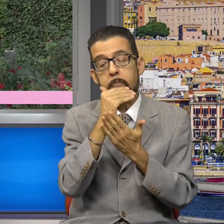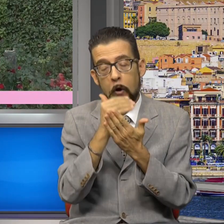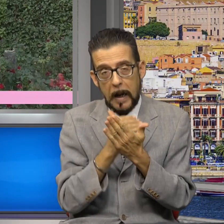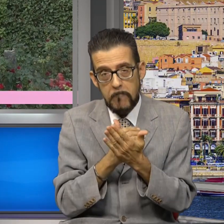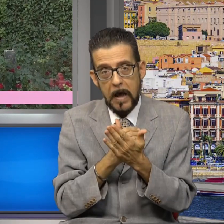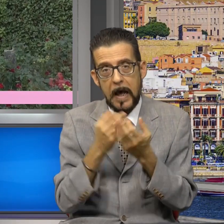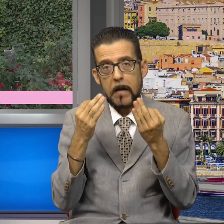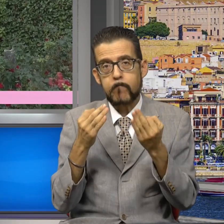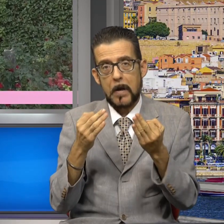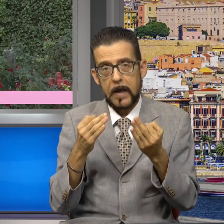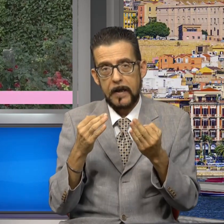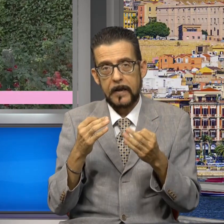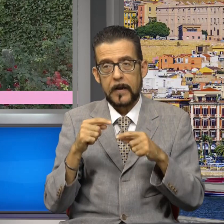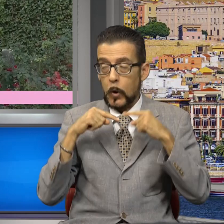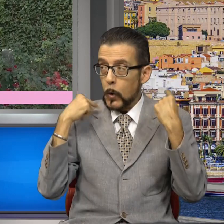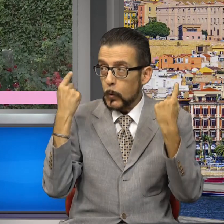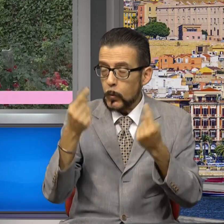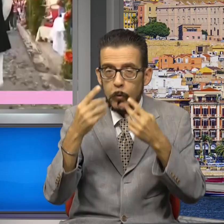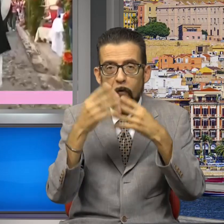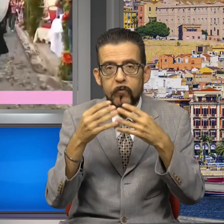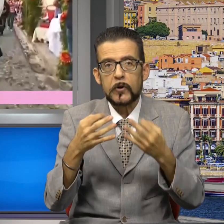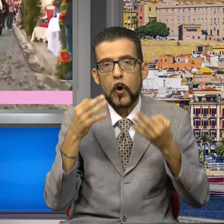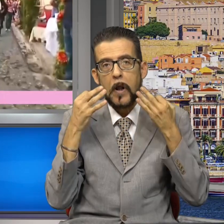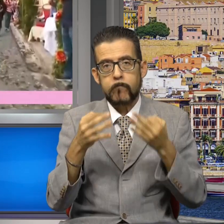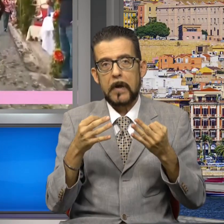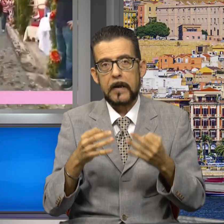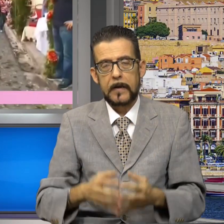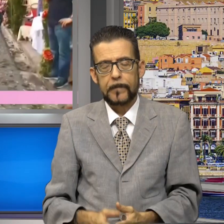modo tale che tutto quanto funzioni alla perfezione.